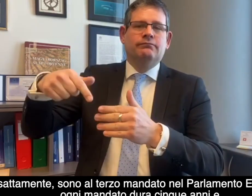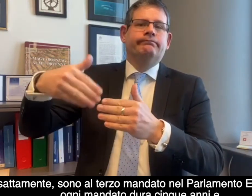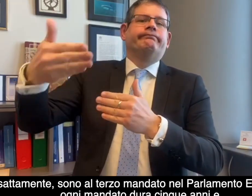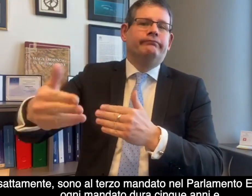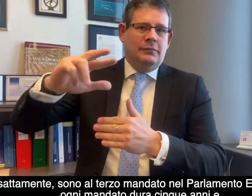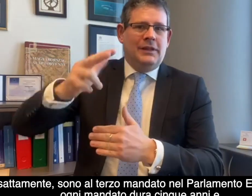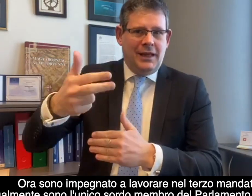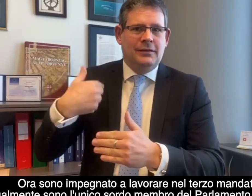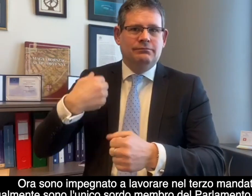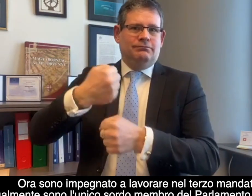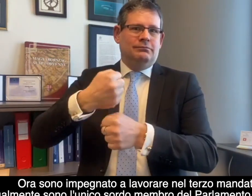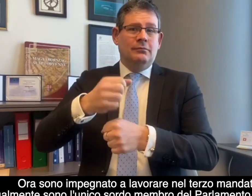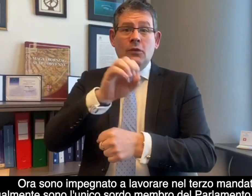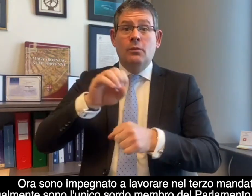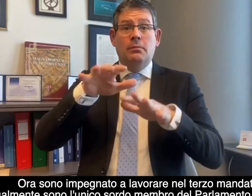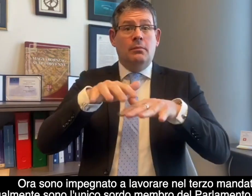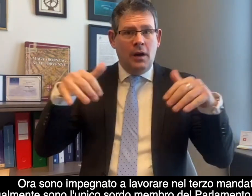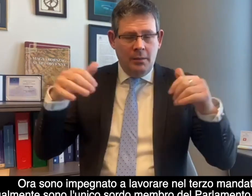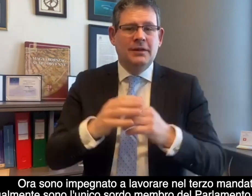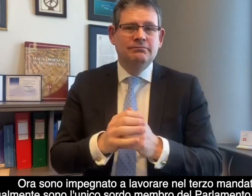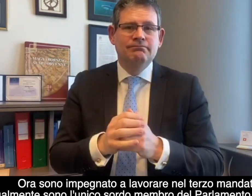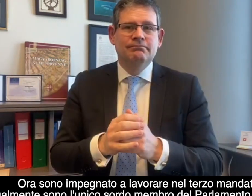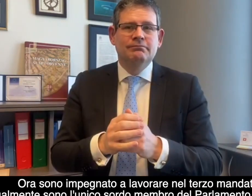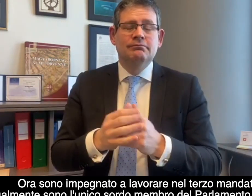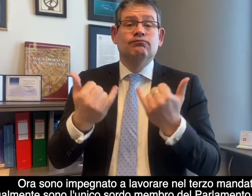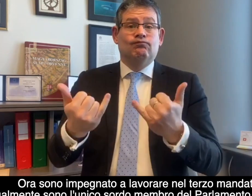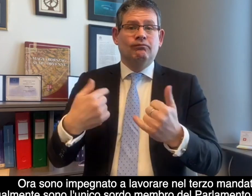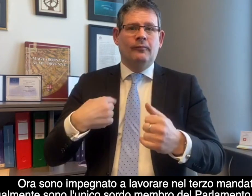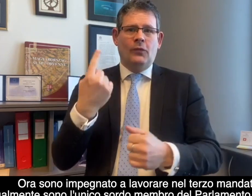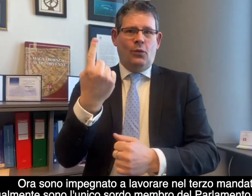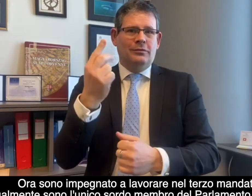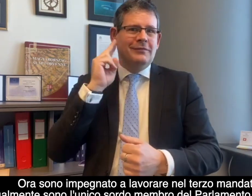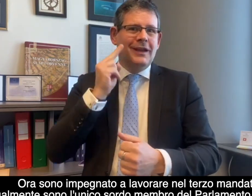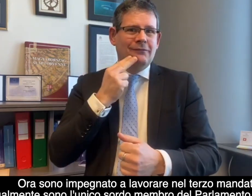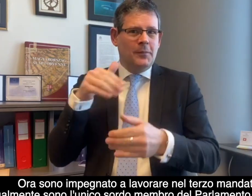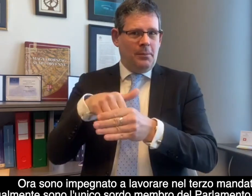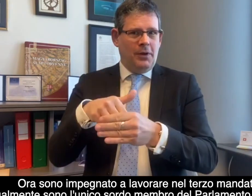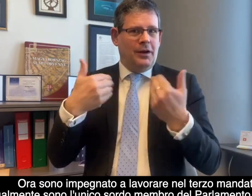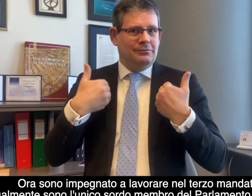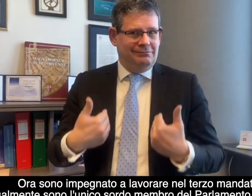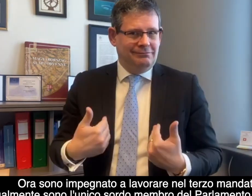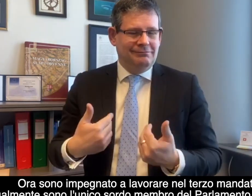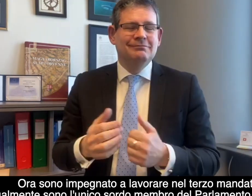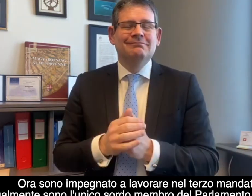e ora sono impegnato a lavorare nel terzo attualmente solo l'unico sordo membro del parlamento europeo